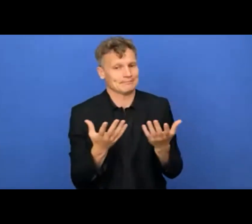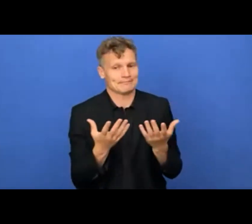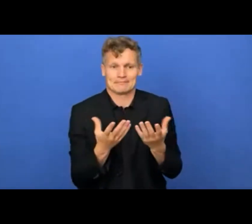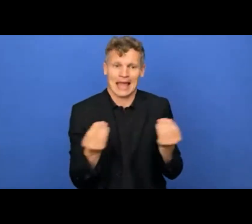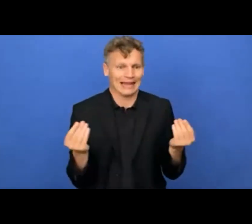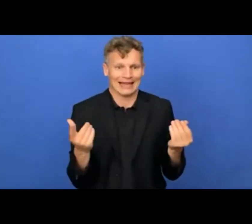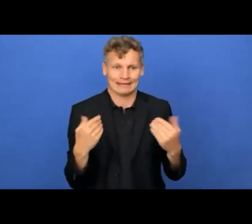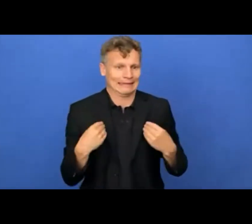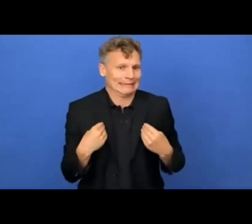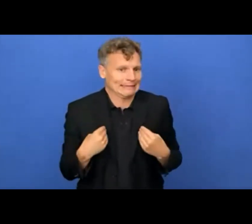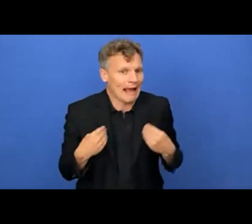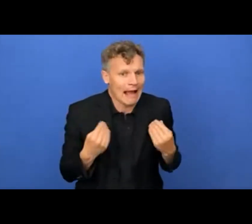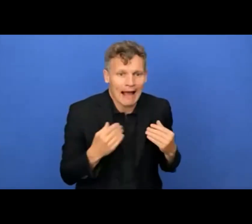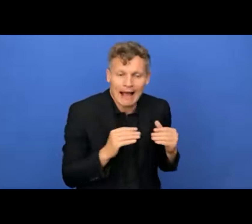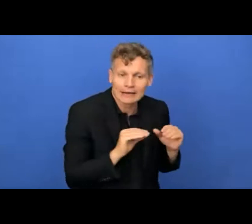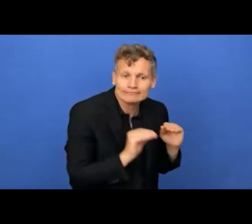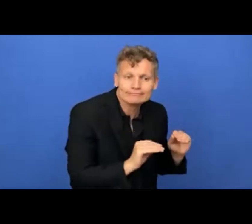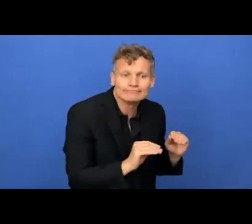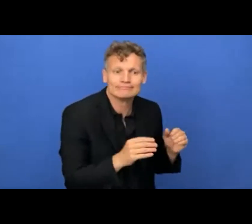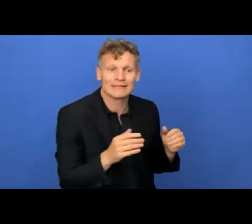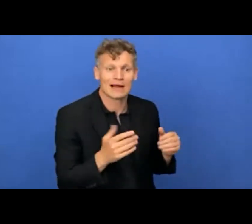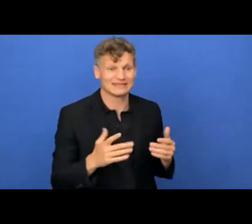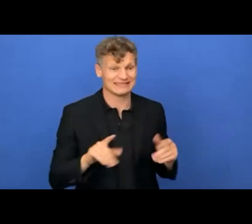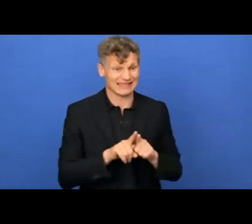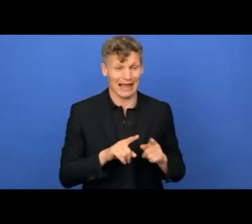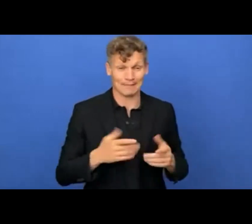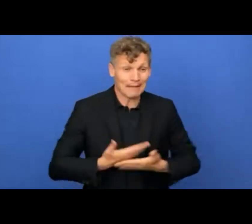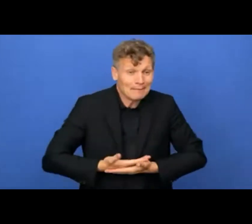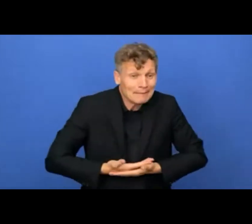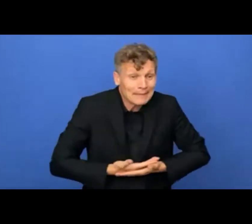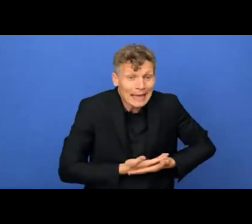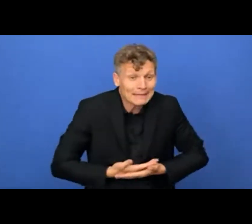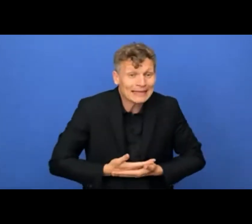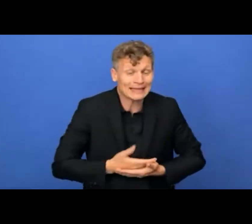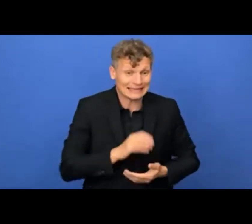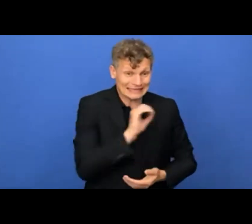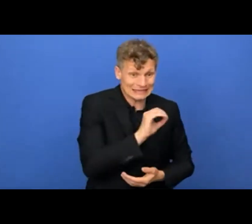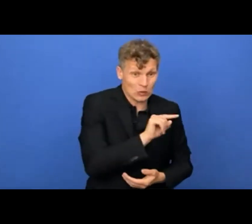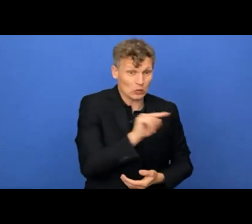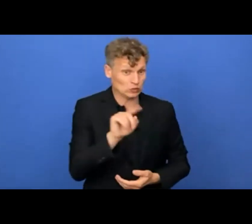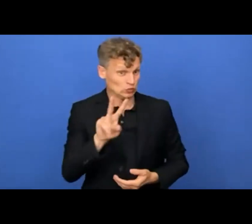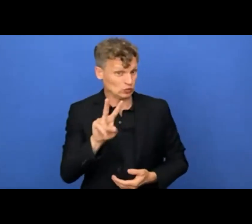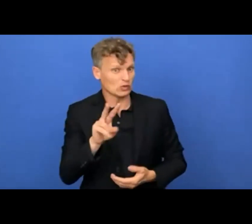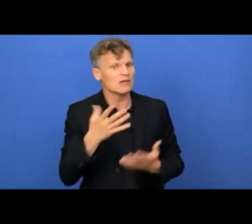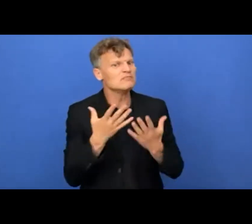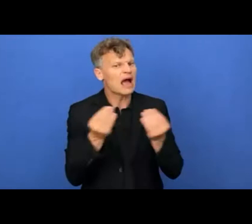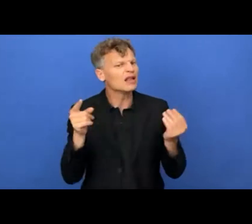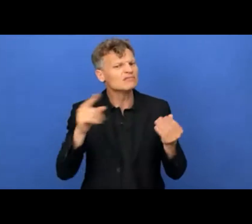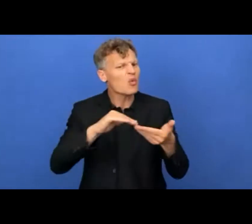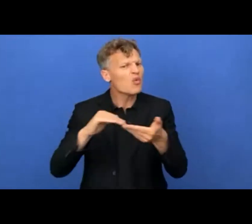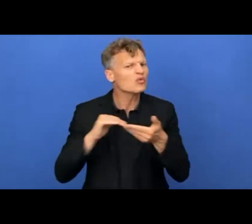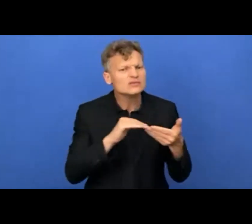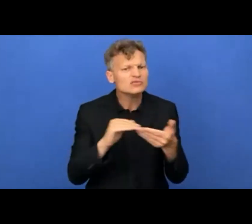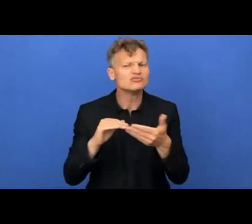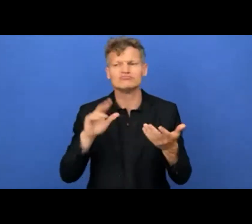la plupart de ces services, notamment pour les bas âges, 0 à 2 ans, sont fournis par des